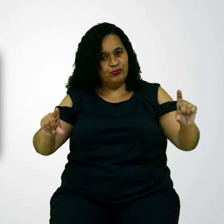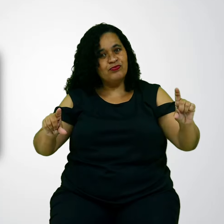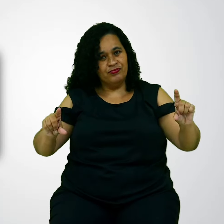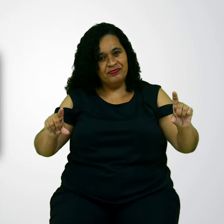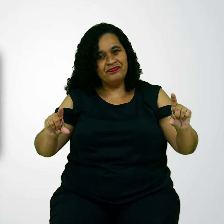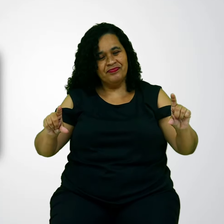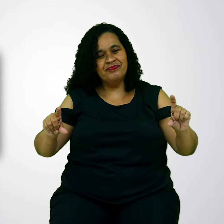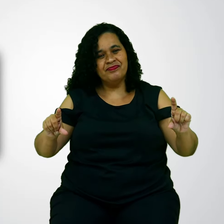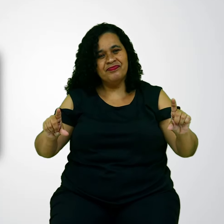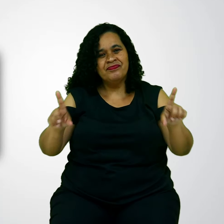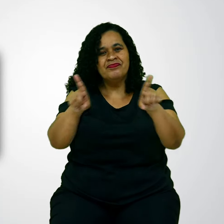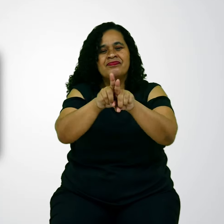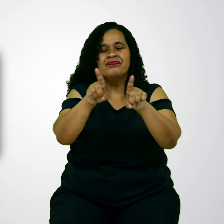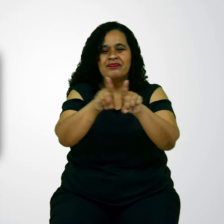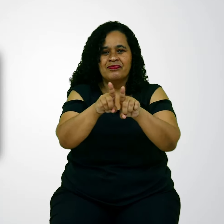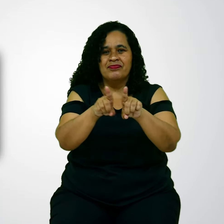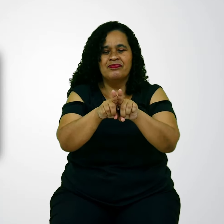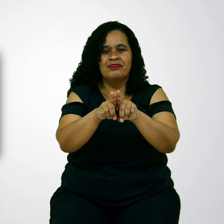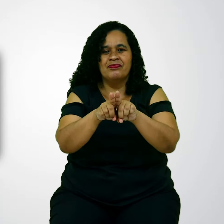Também